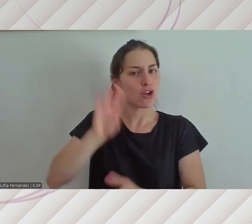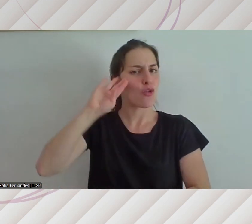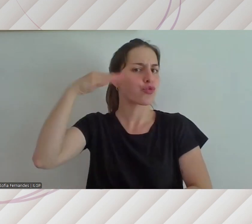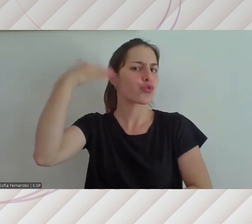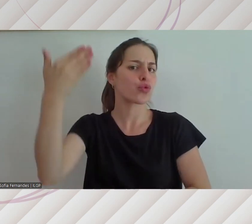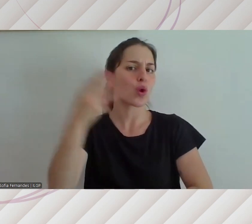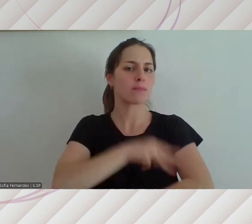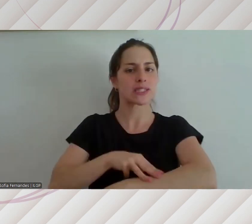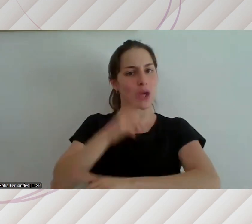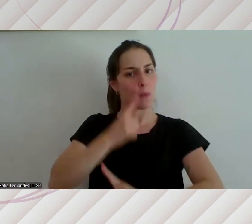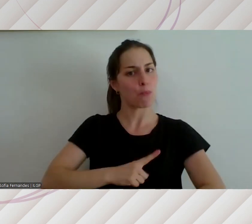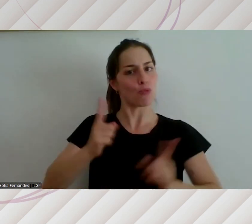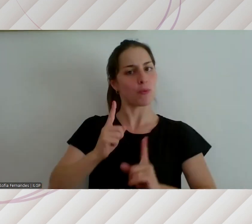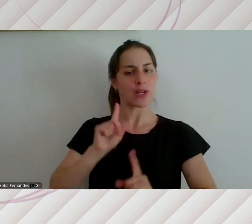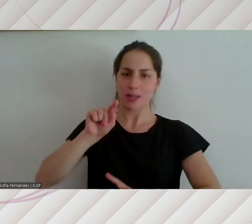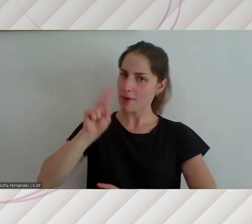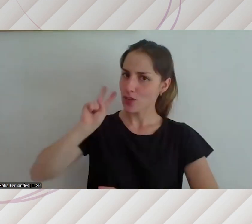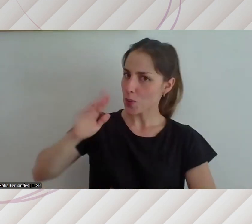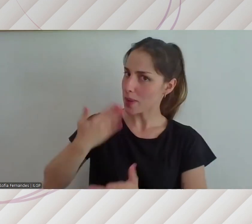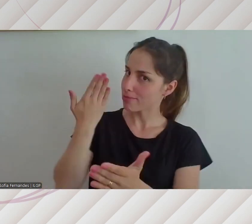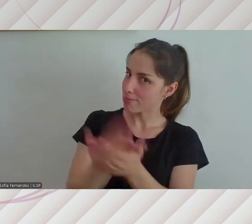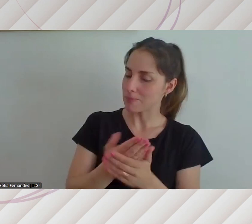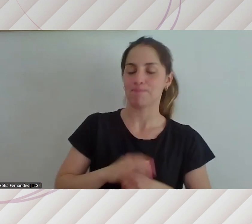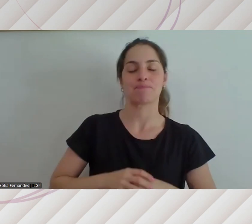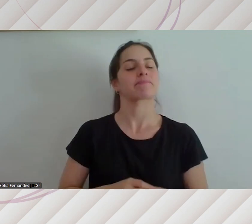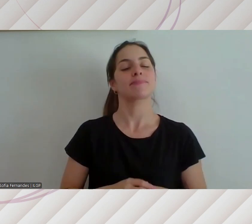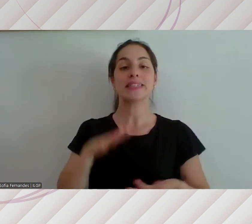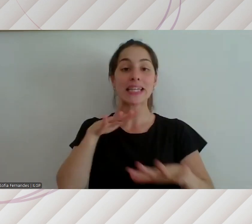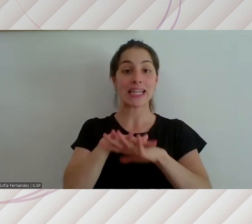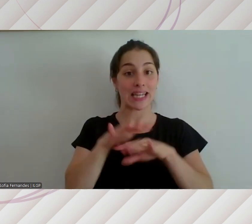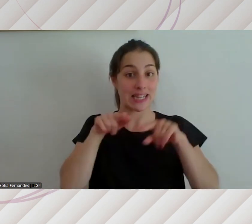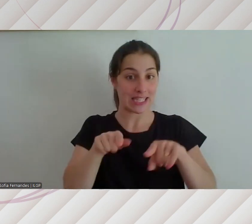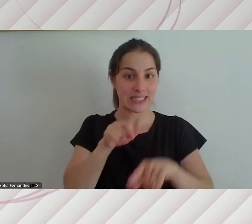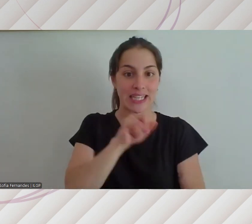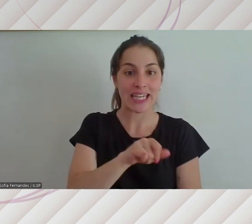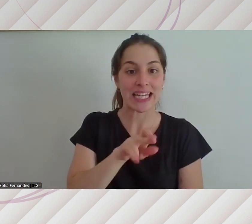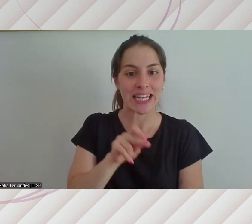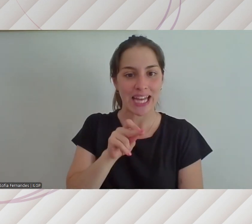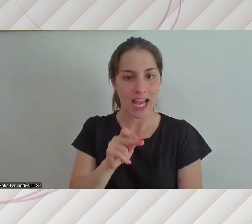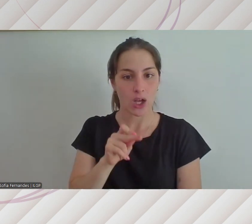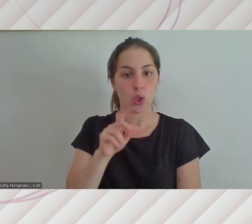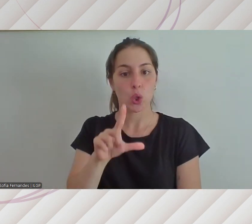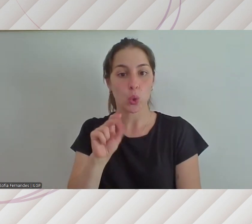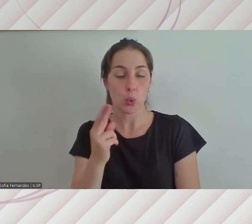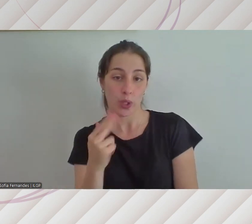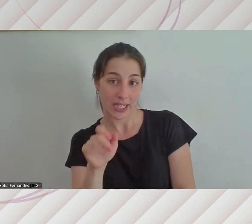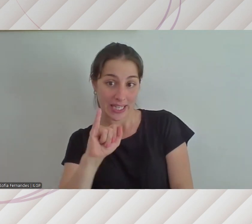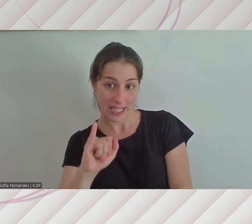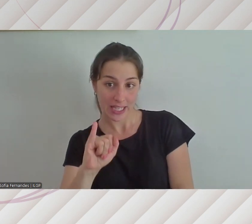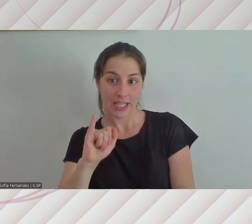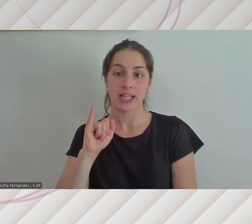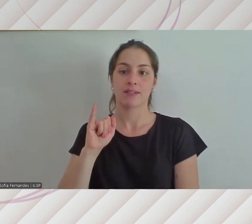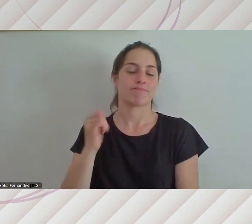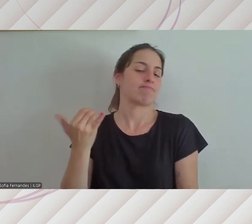pública portuguesa. Esta rede, a rede INA Alumni, representa um passo natural